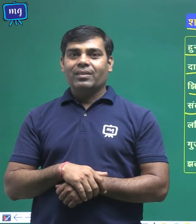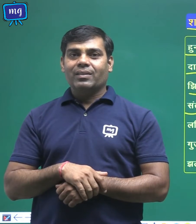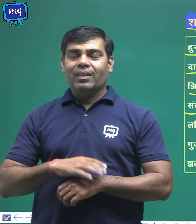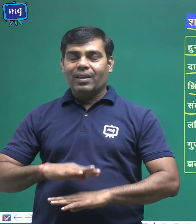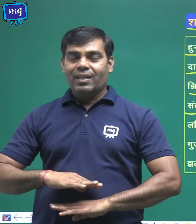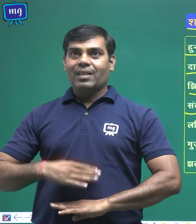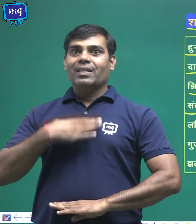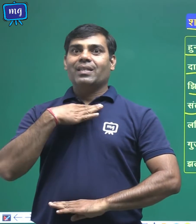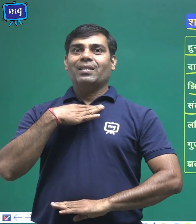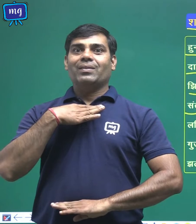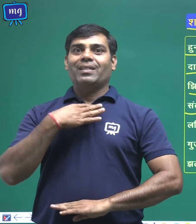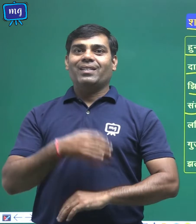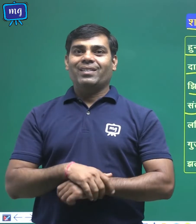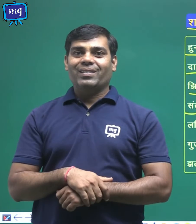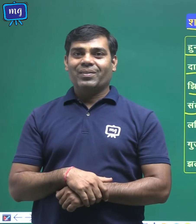संतुष्टि।